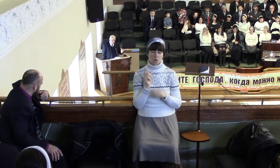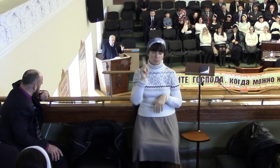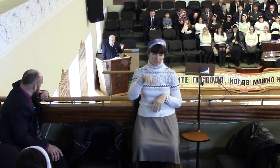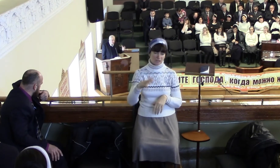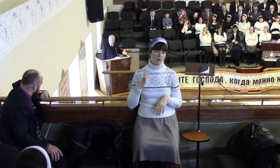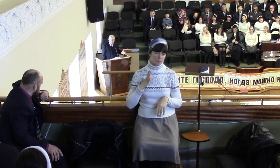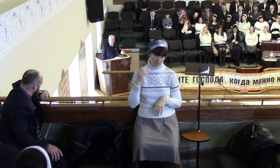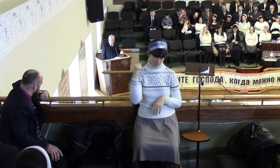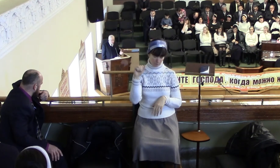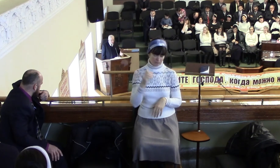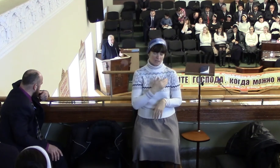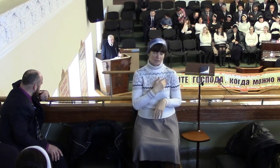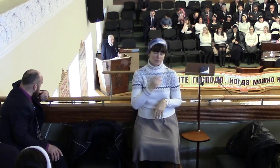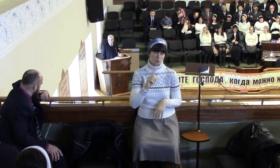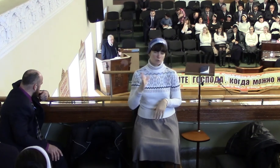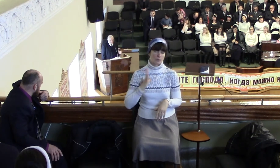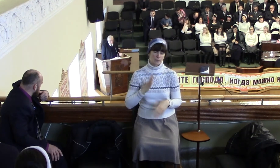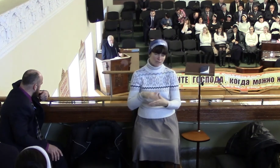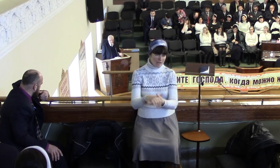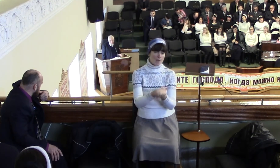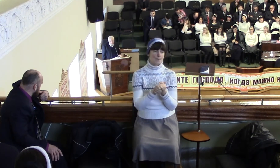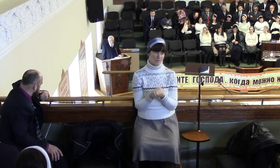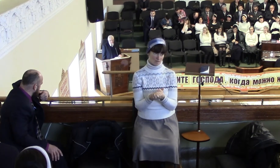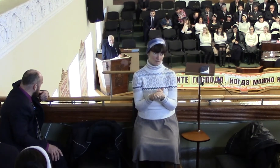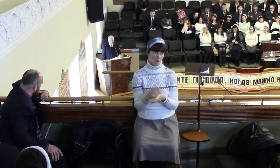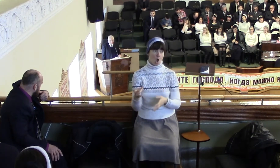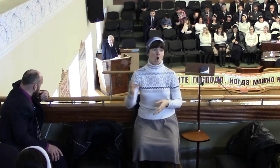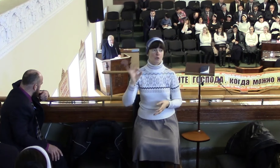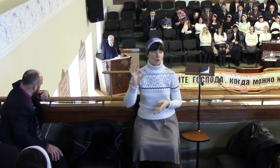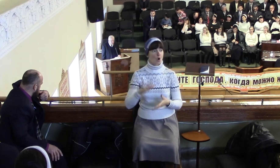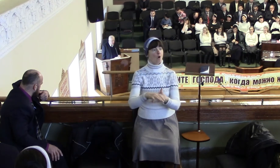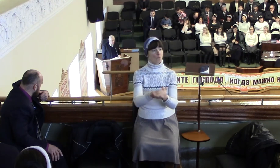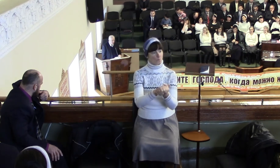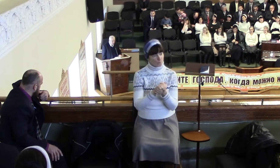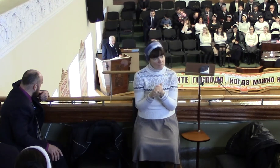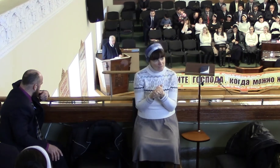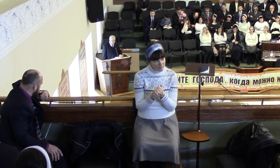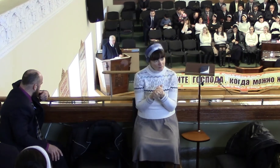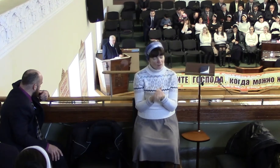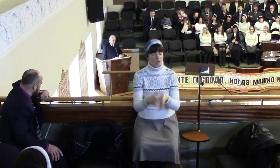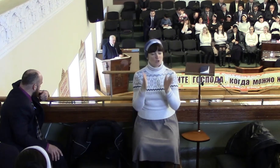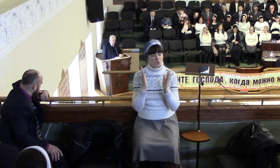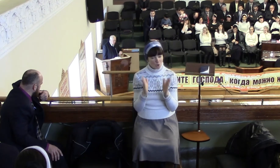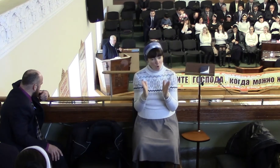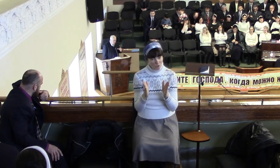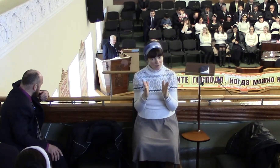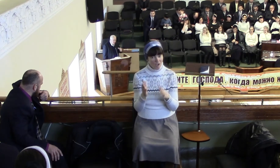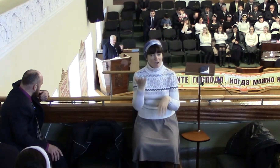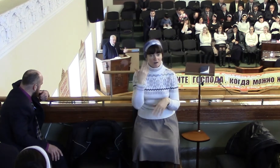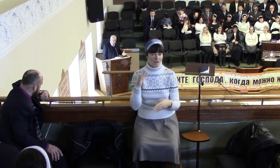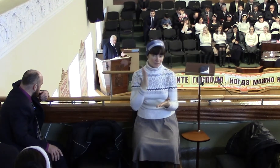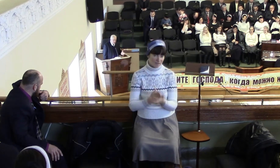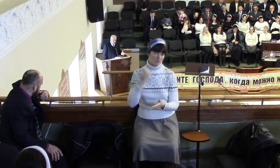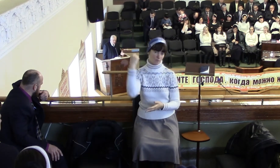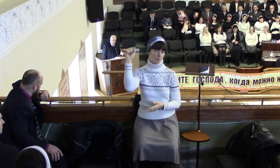чтобы был мир, друзья дорогие. Но мир приходит только через победу. Только когда